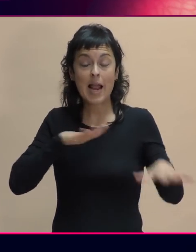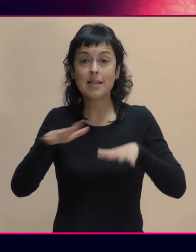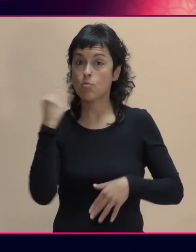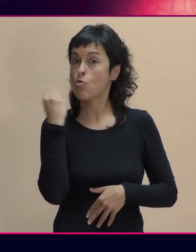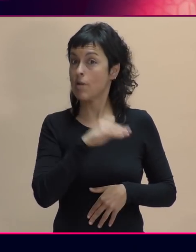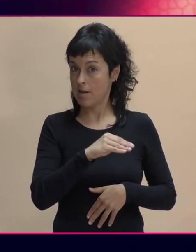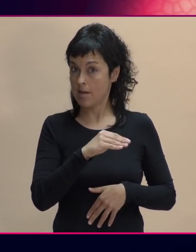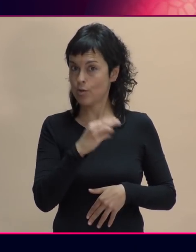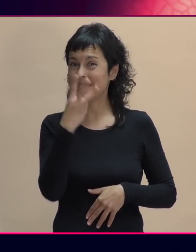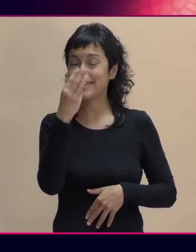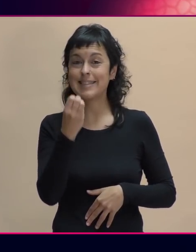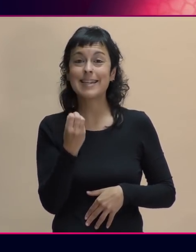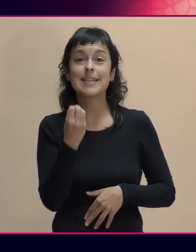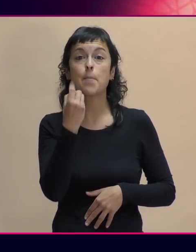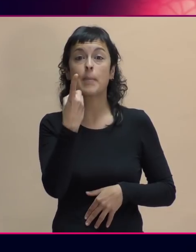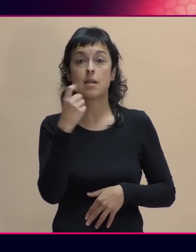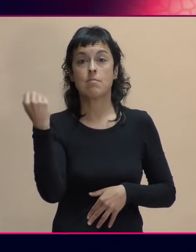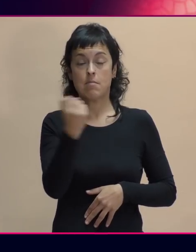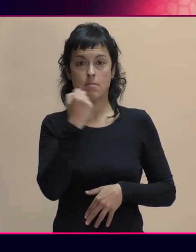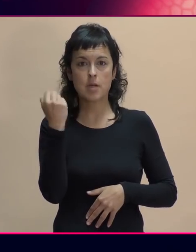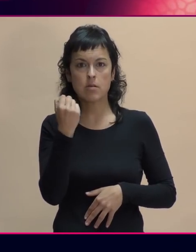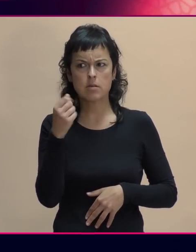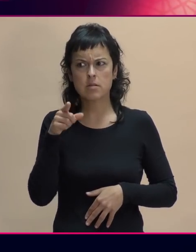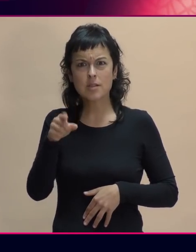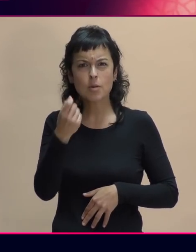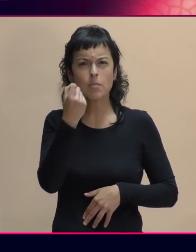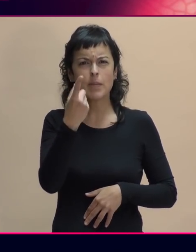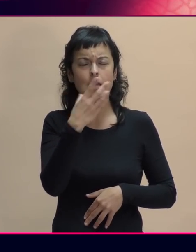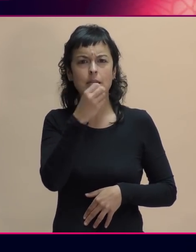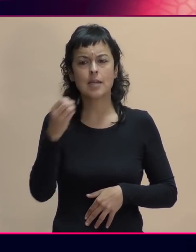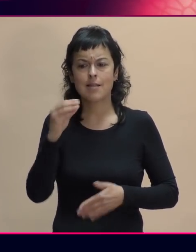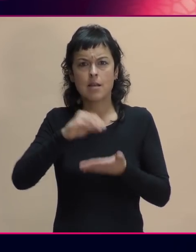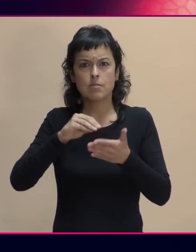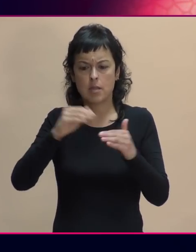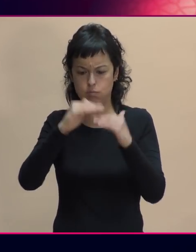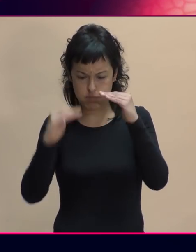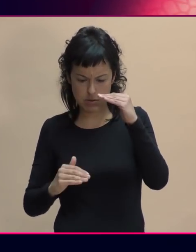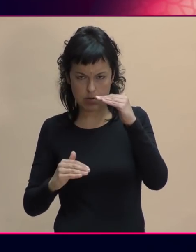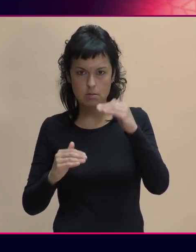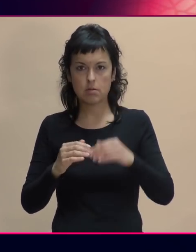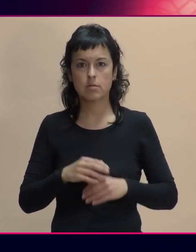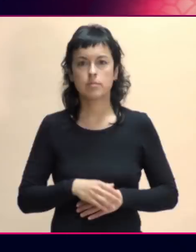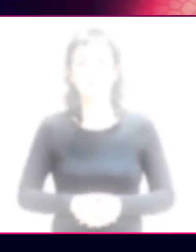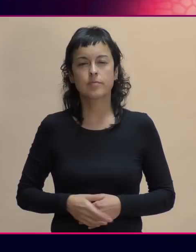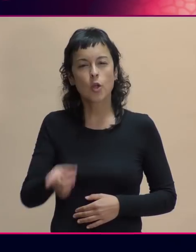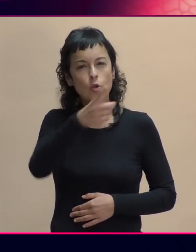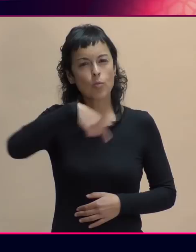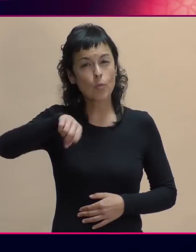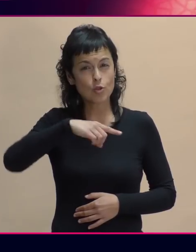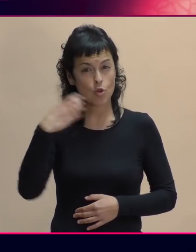todos los activos congelados a Venezuela 30,000 millones por el bloqueo financiero de los propios Estados